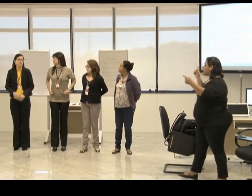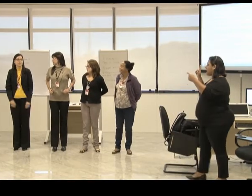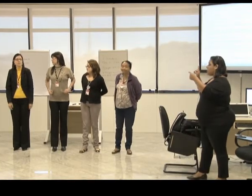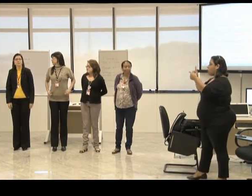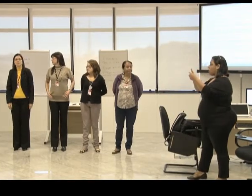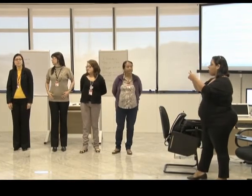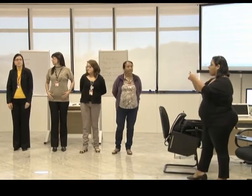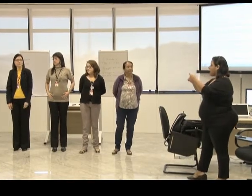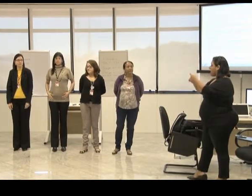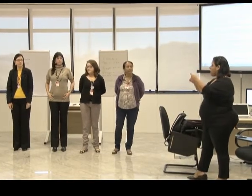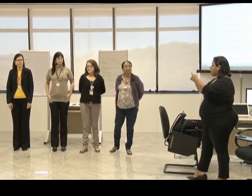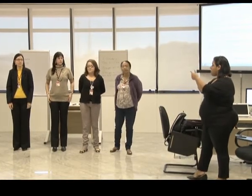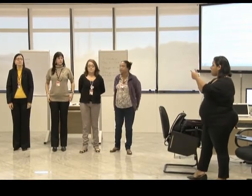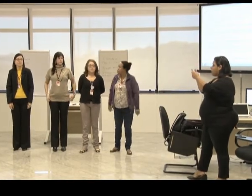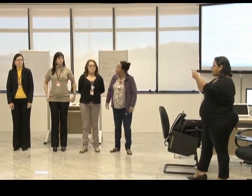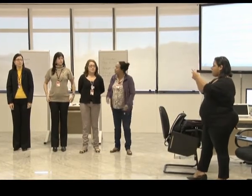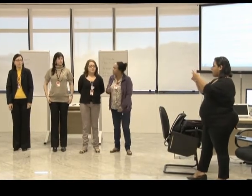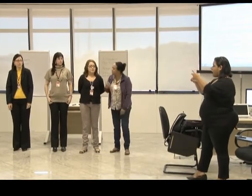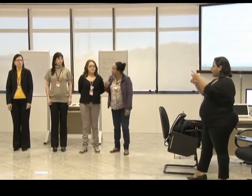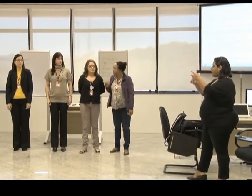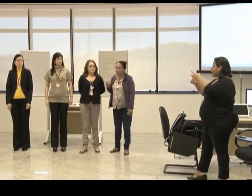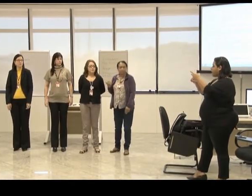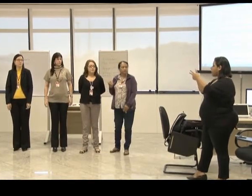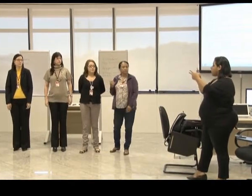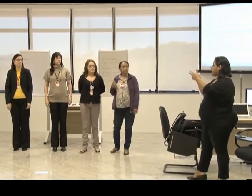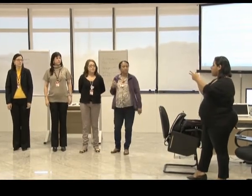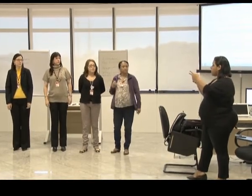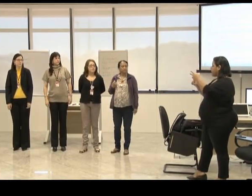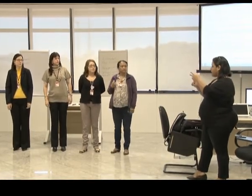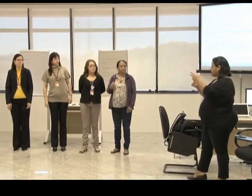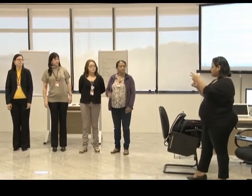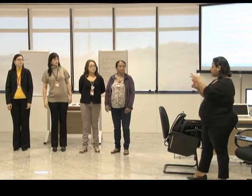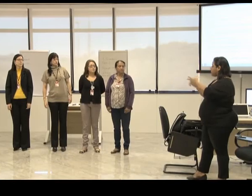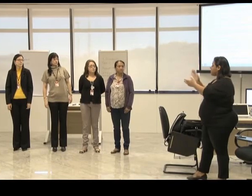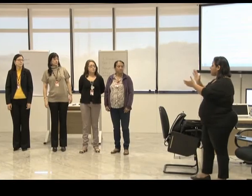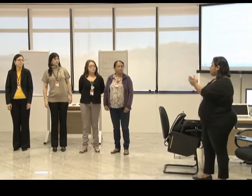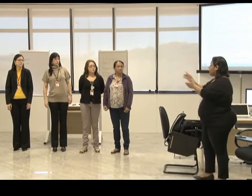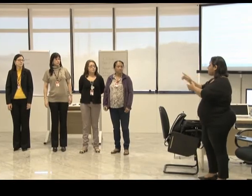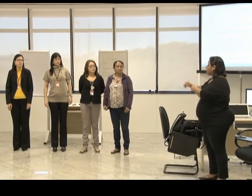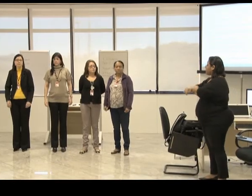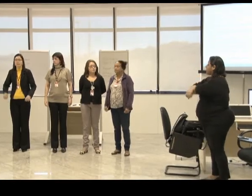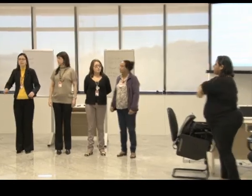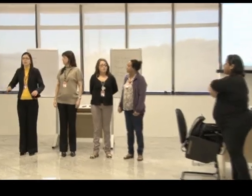com local, data e o que acontece. Vamos.